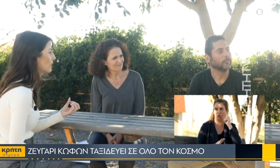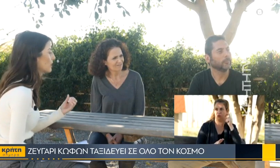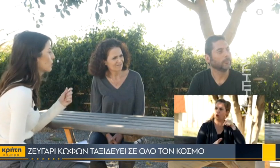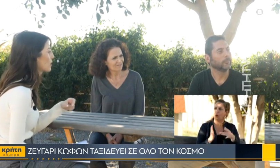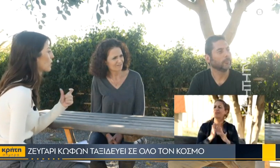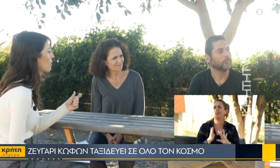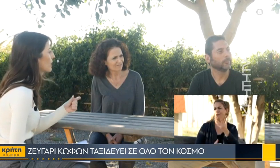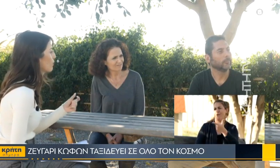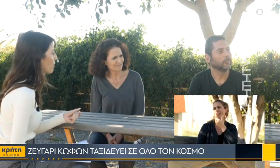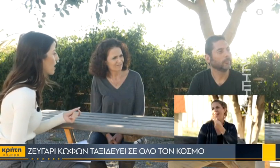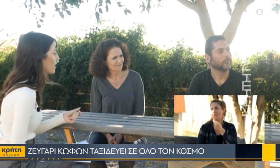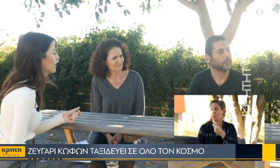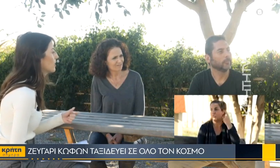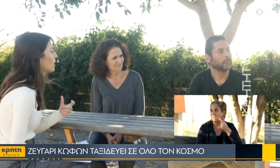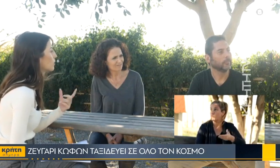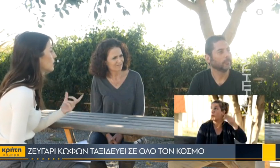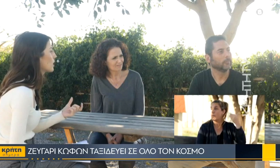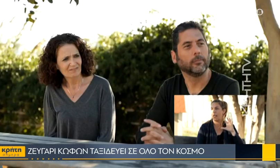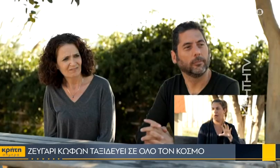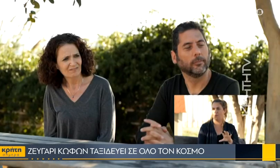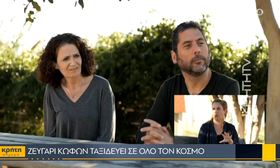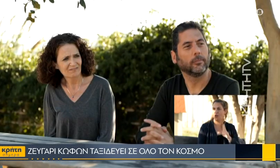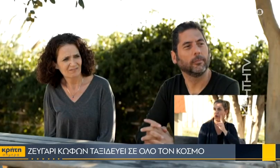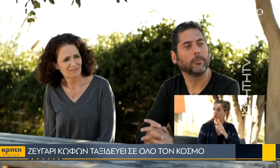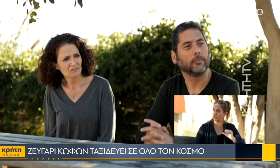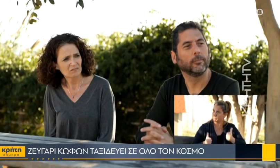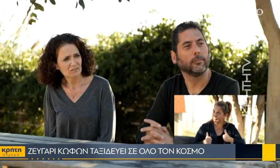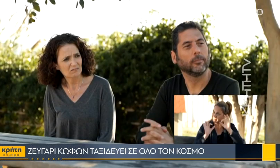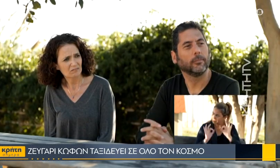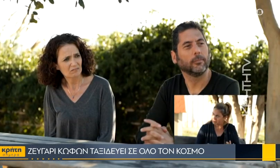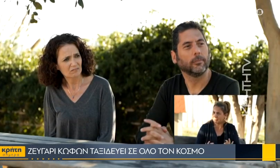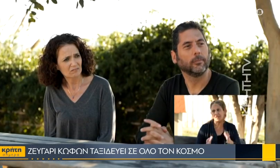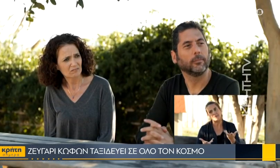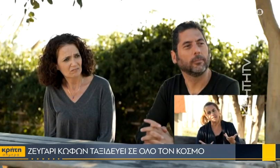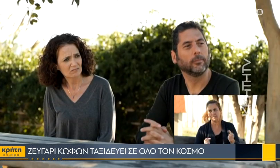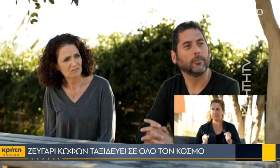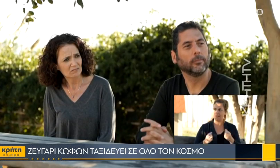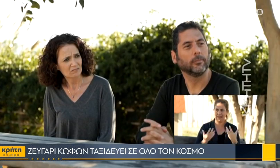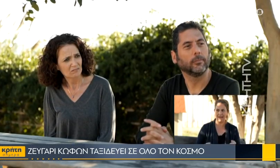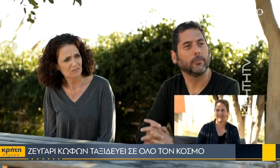χρόνια, γιατί τώρα η τεχνολογία βοηθάει, ότι ήταν ακόμα πιο δύσκολο.